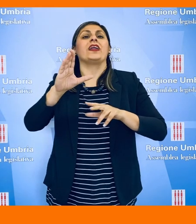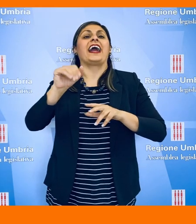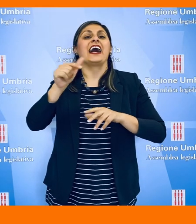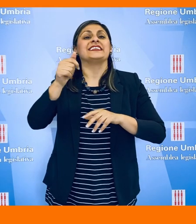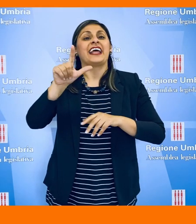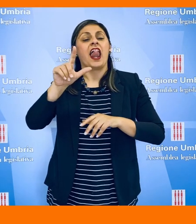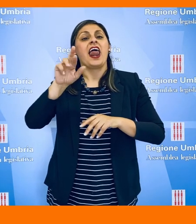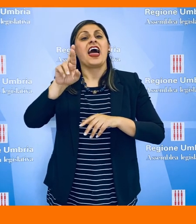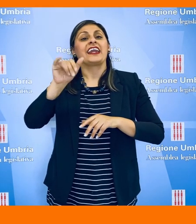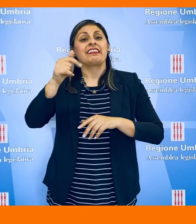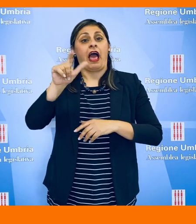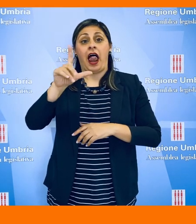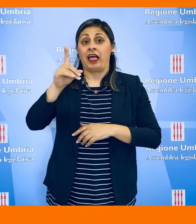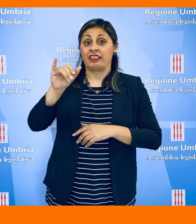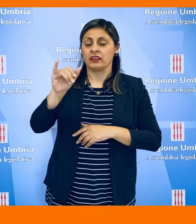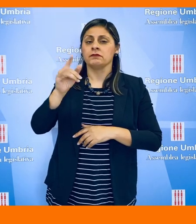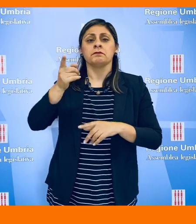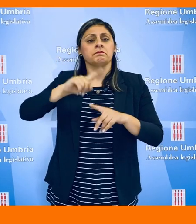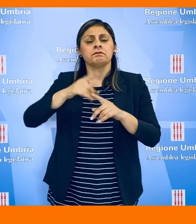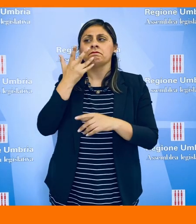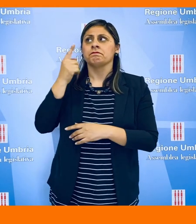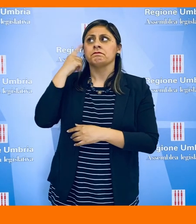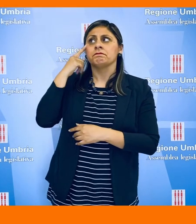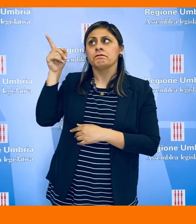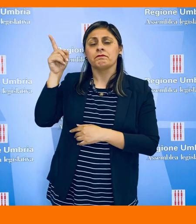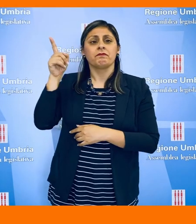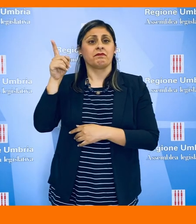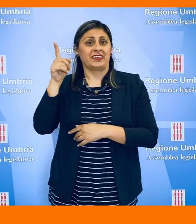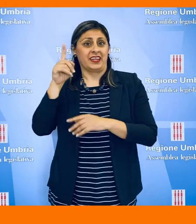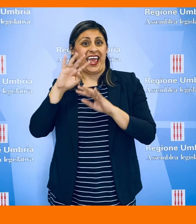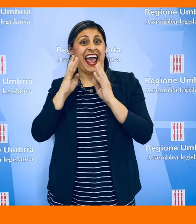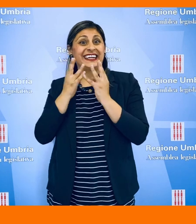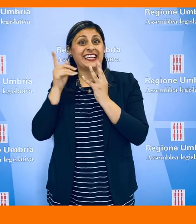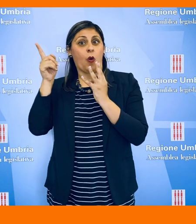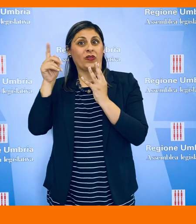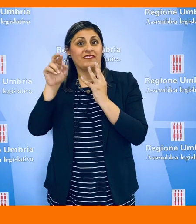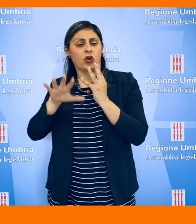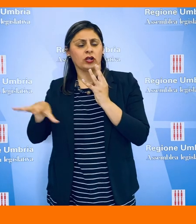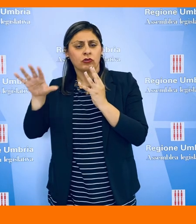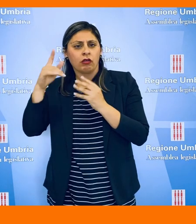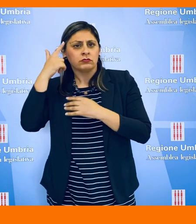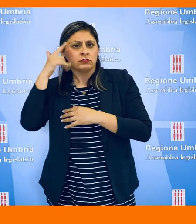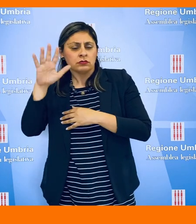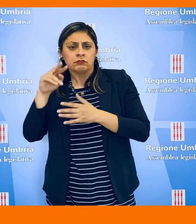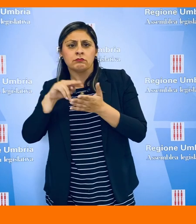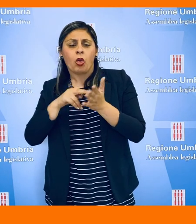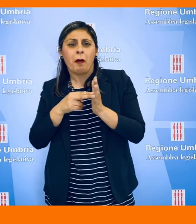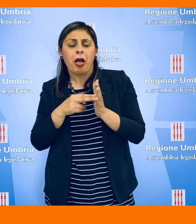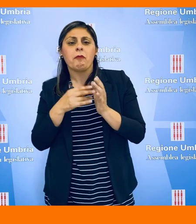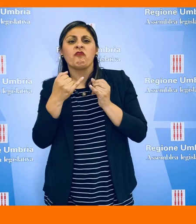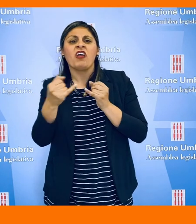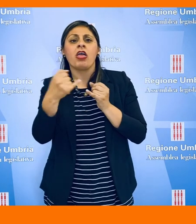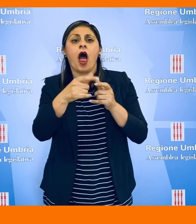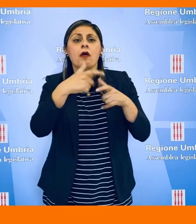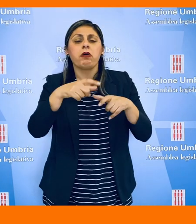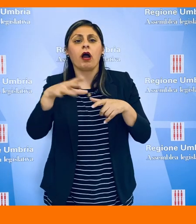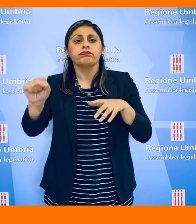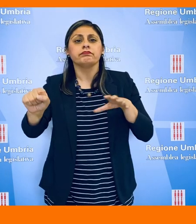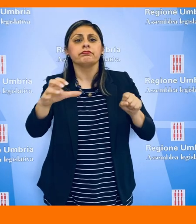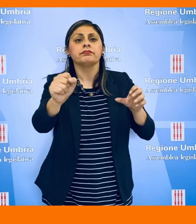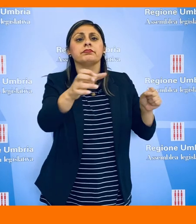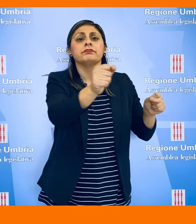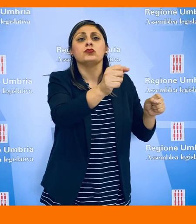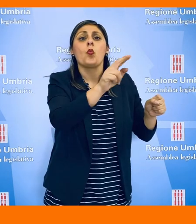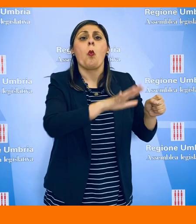attivi nel comune di Castel Ritaldi, sapere se l'esecutivo regionale ha esaminato le problematiche della chiusura